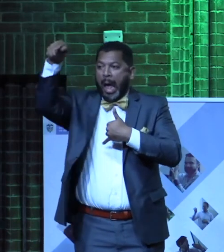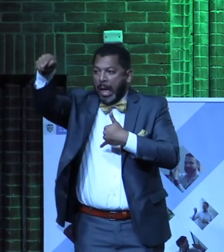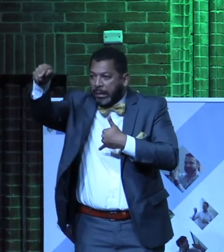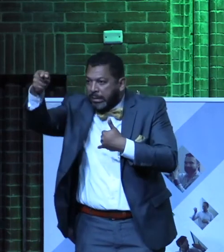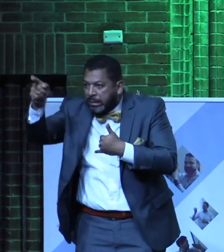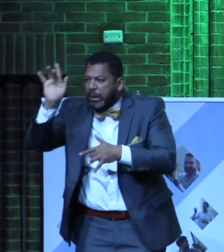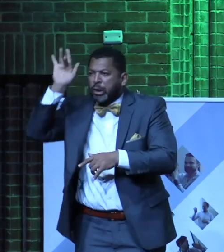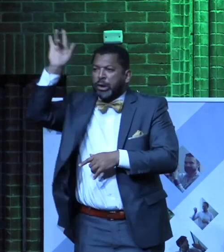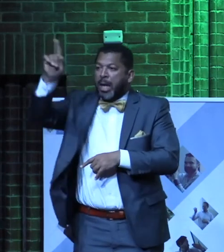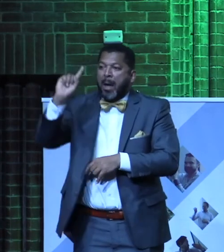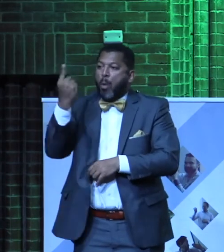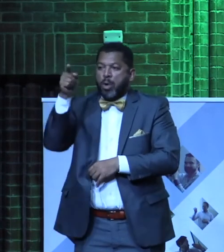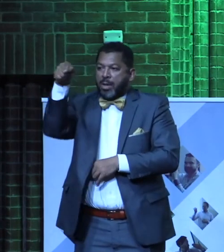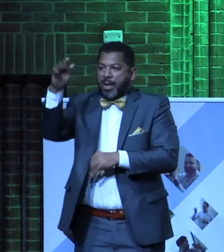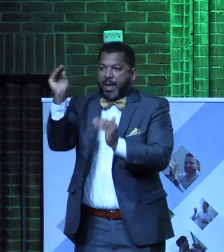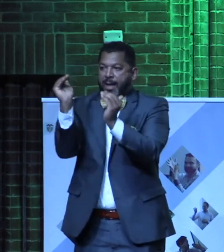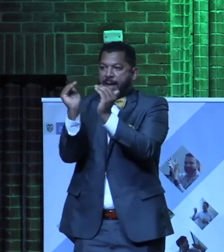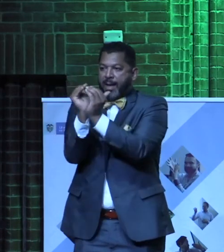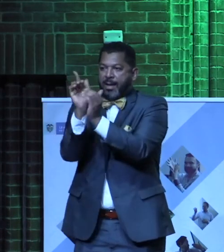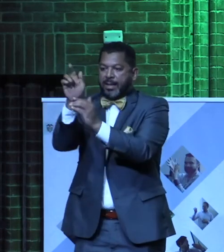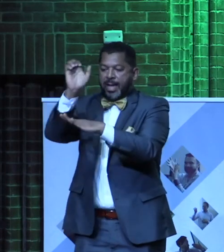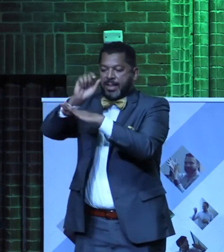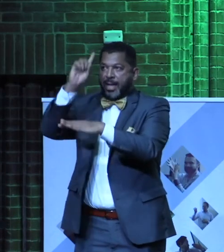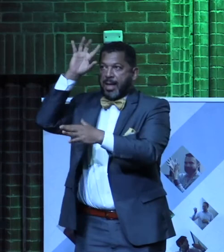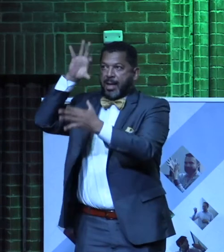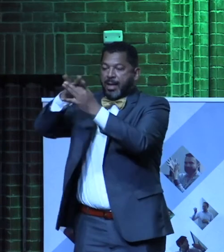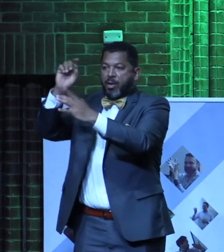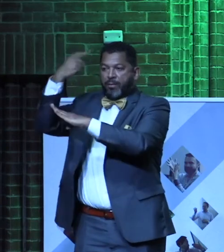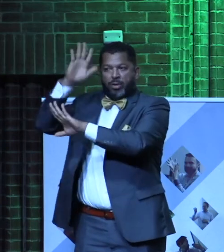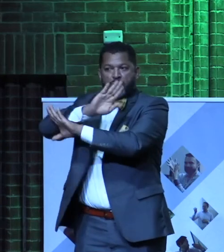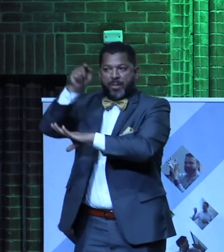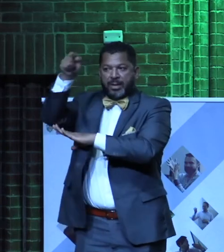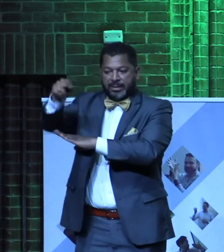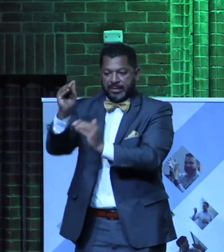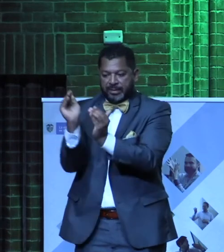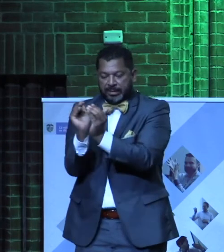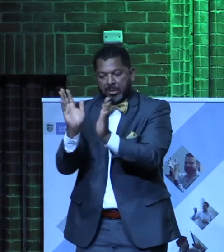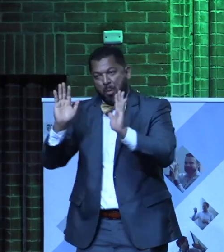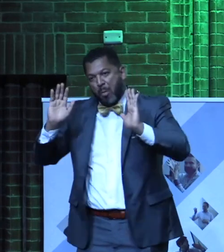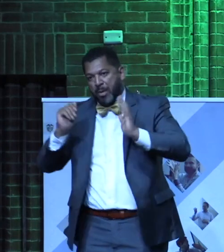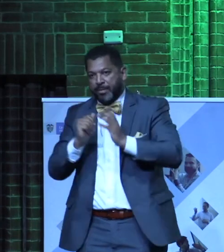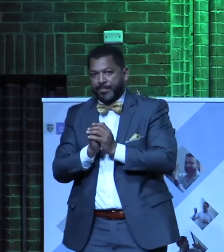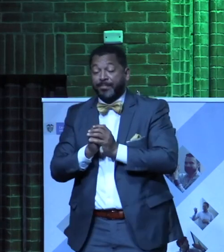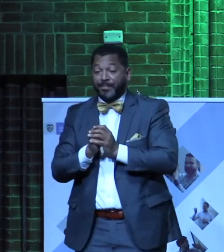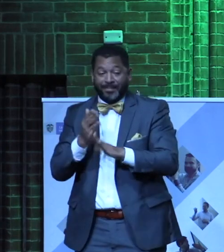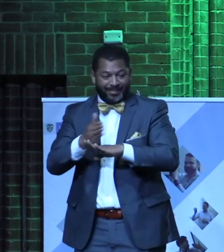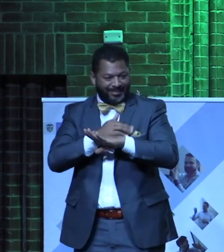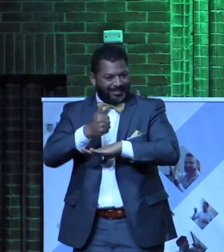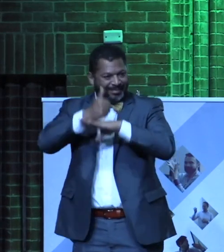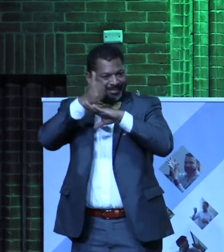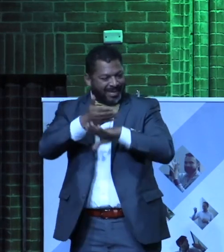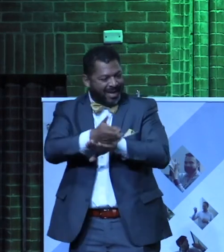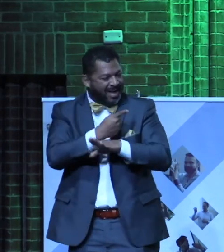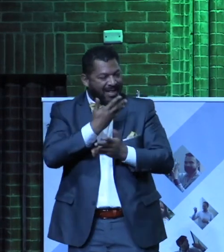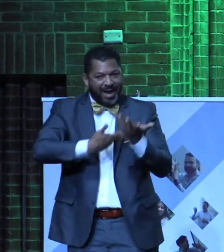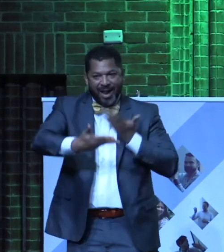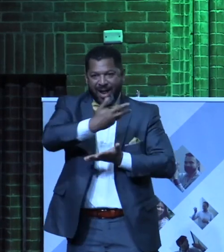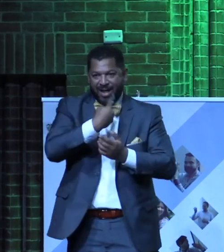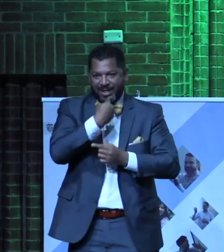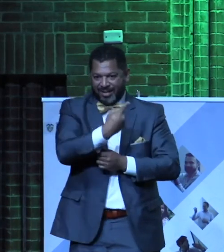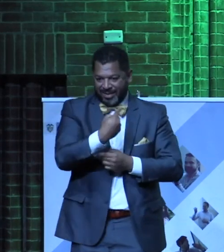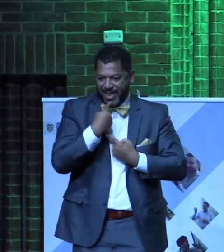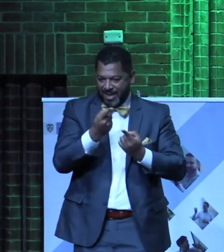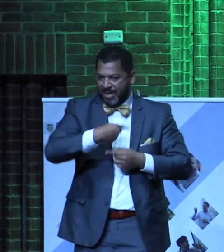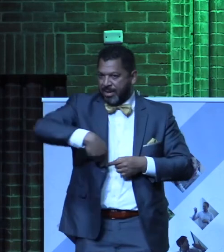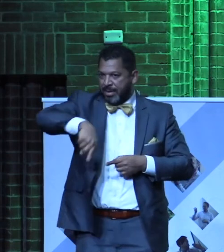somos nosotros. Y en ese orden de ideas tenemos un gran reto, como lo mencionó la directora y como he escuchado también a los compañeros,